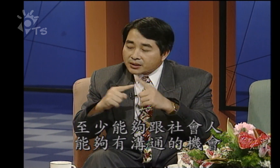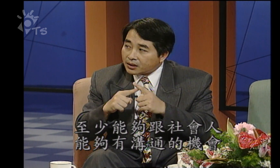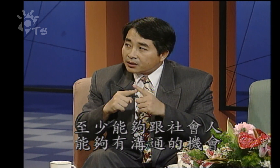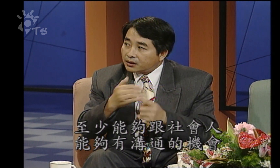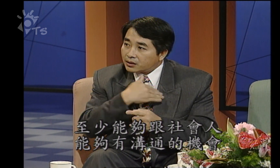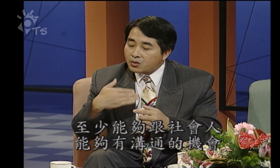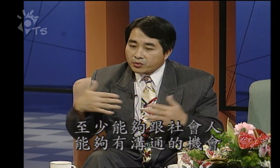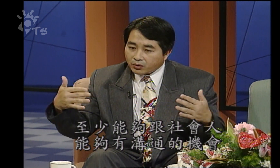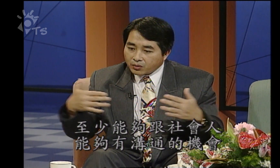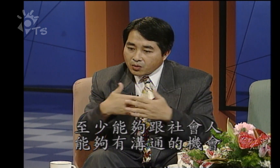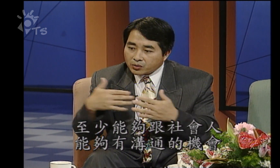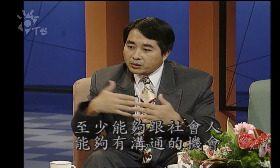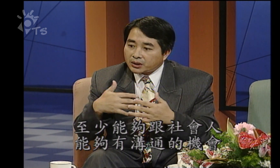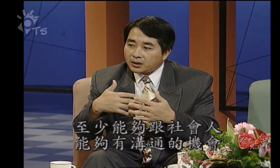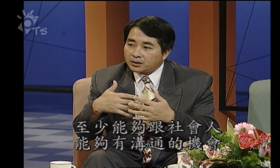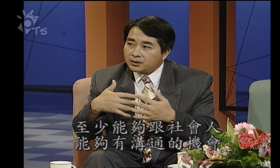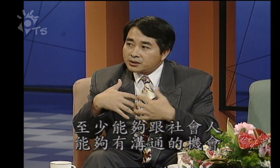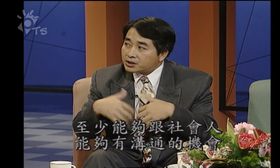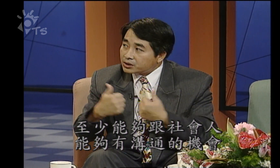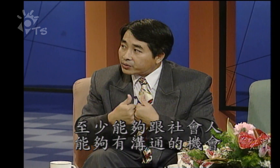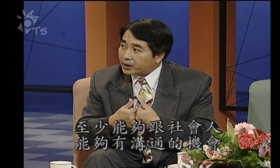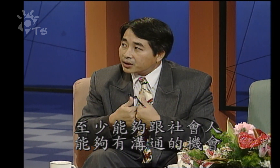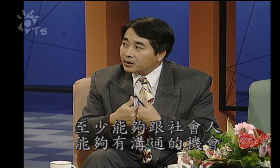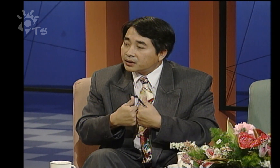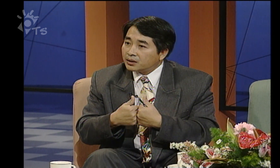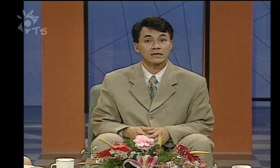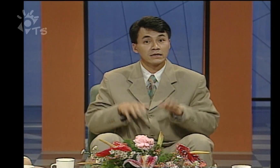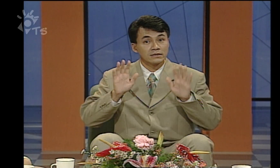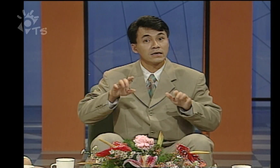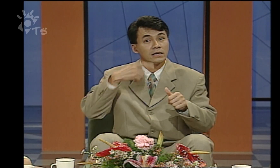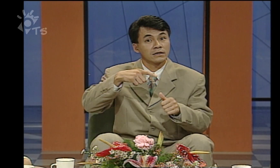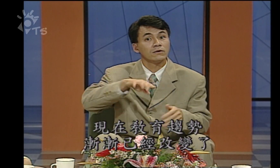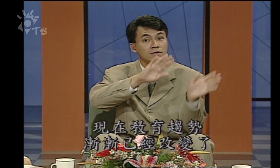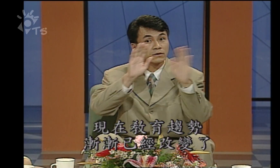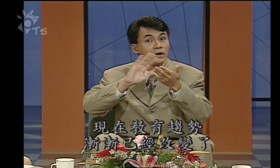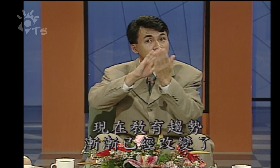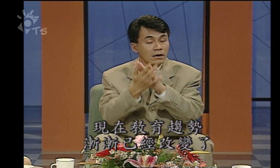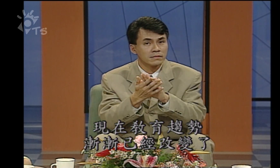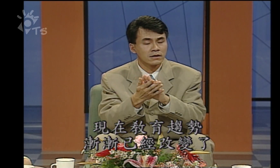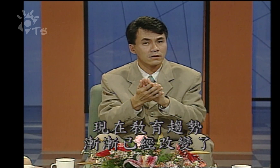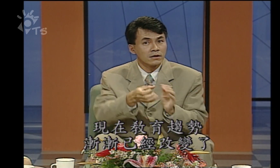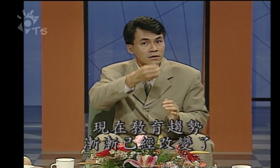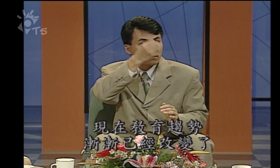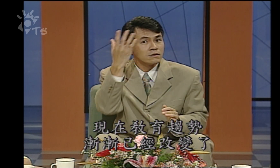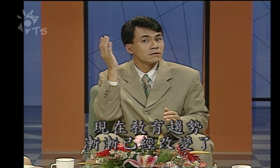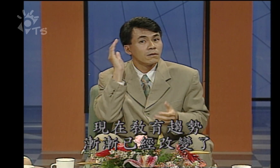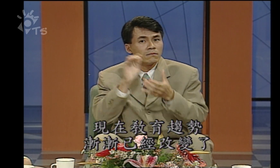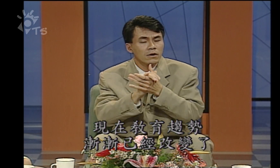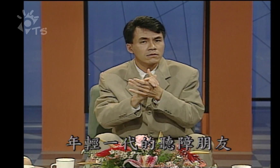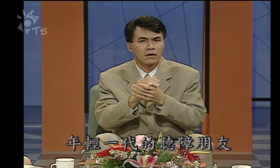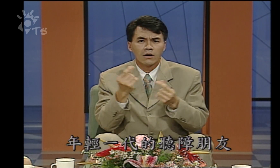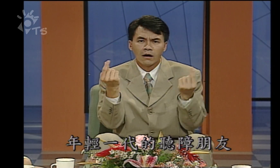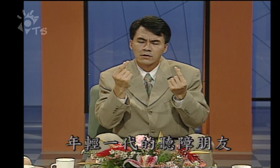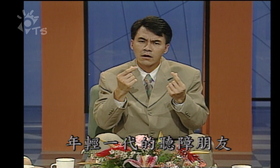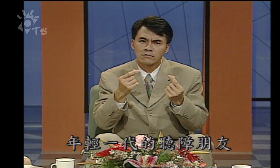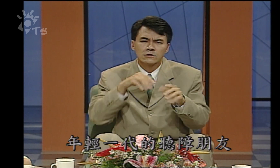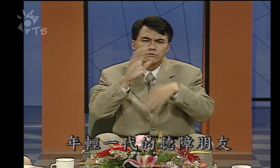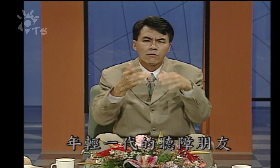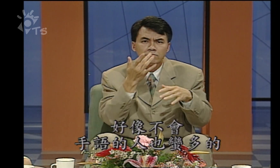人能够有沟通的机会。 现在教育趋势已经渐渐改变了，年轻一代的听障朋友好像不会